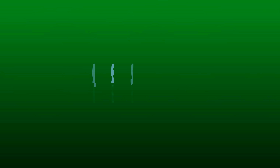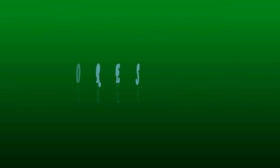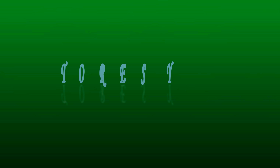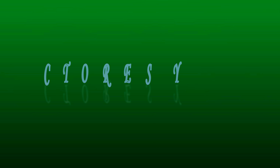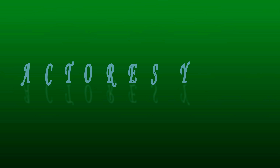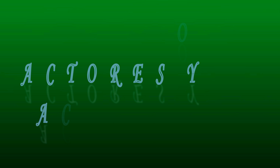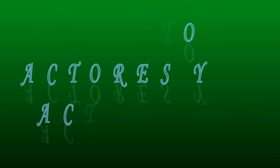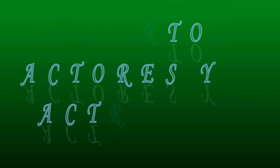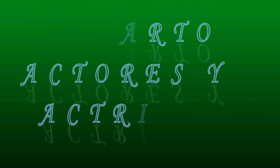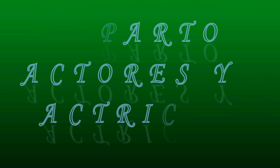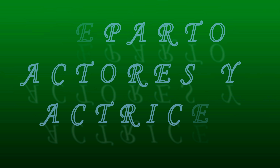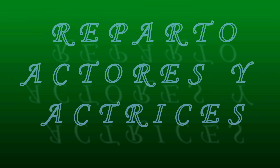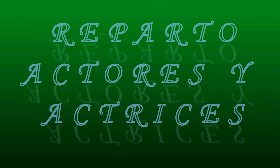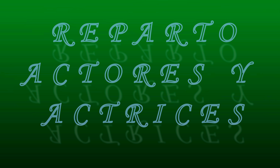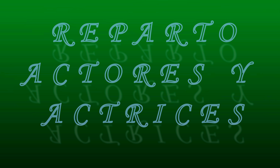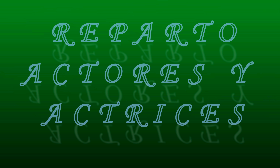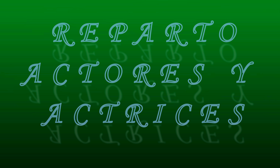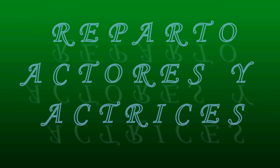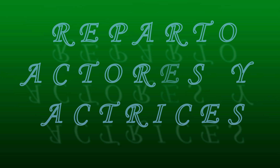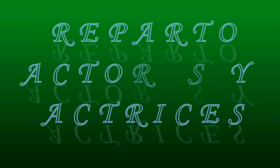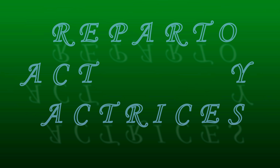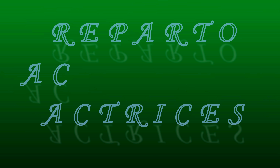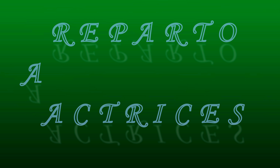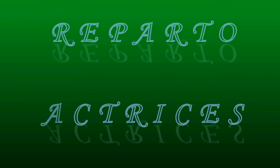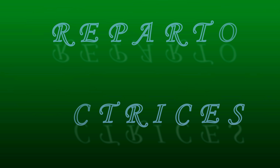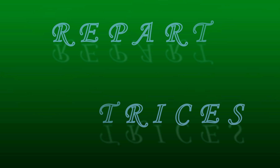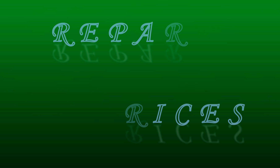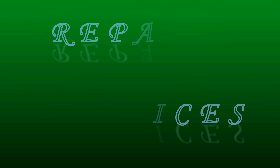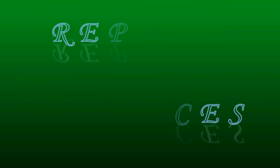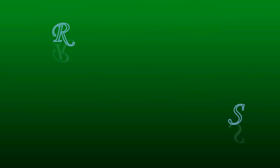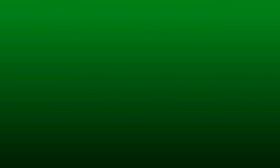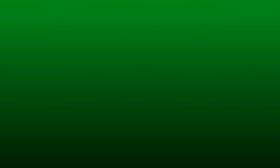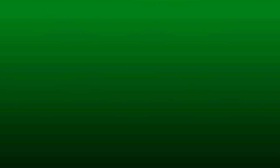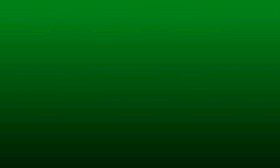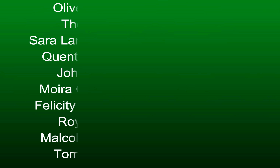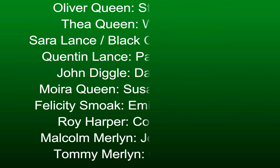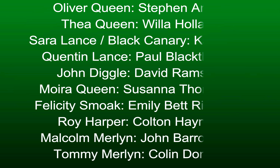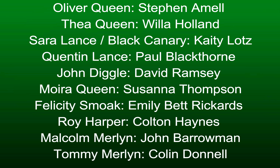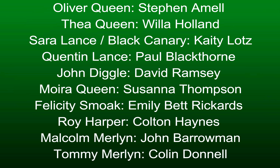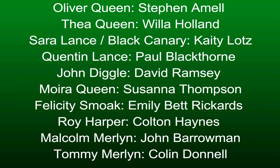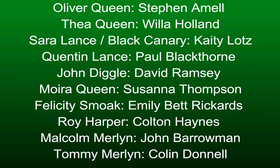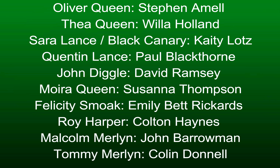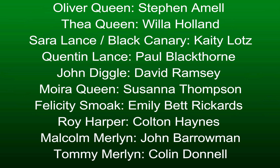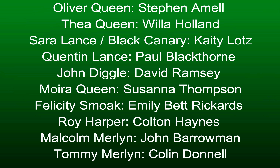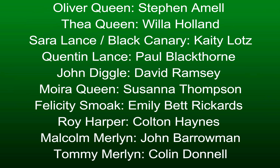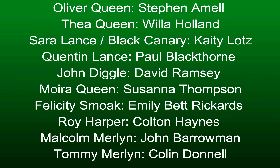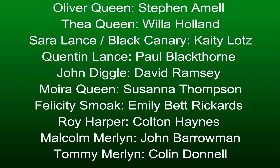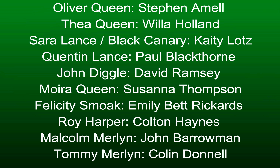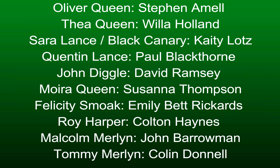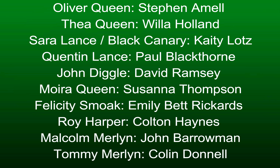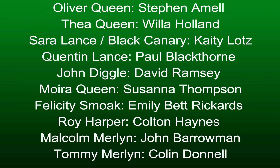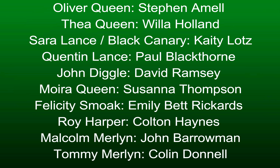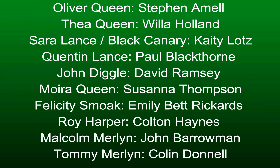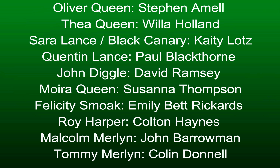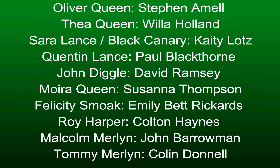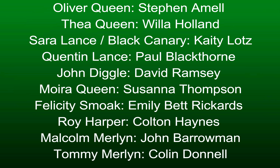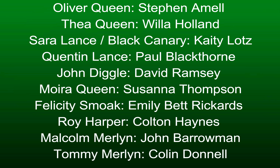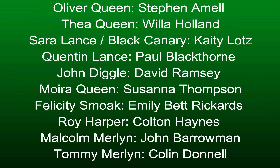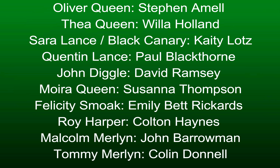comentado, comentadme las cosas que os gustan y las que no Porque si no luego después solamente queda mi opinión y me mola también que esté la vuestra Y que entre todos formemos